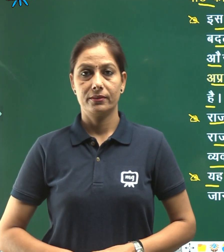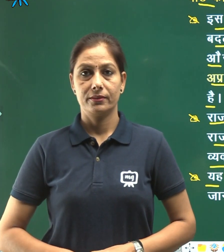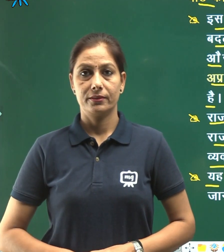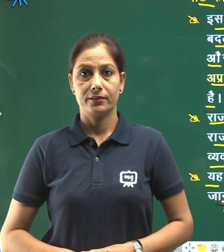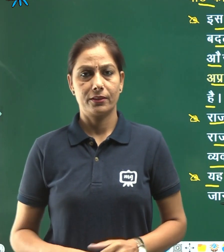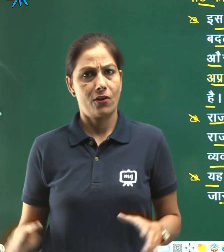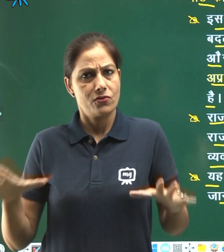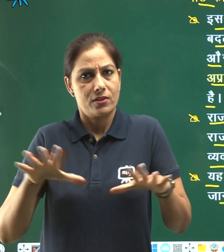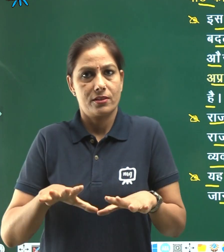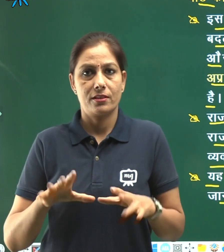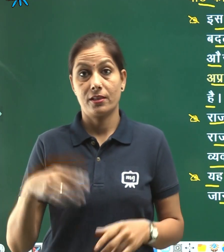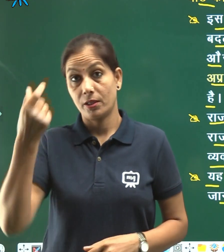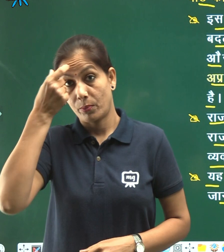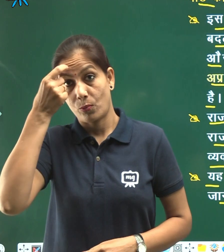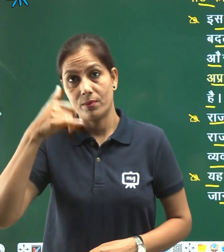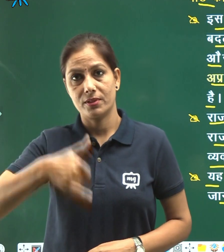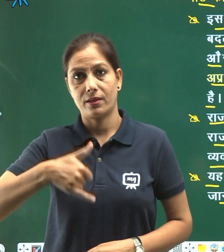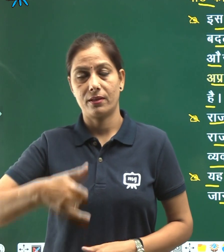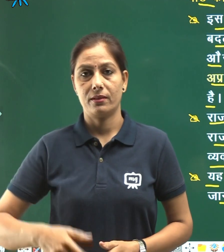छा जाने की समस्या है।